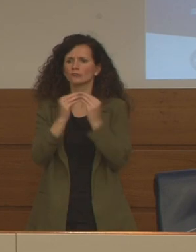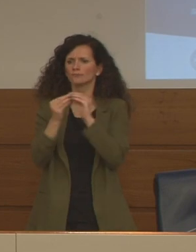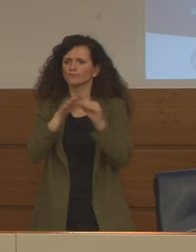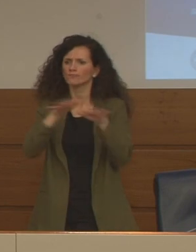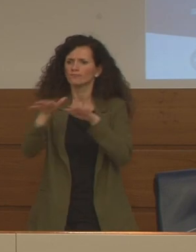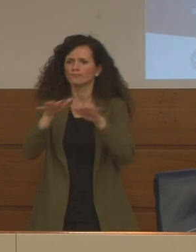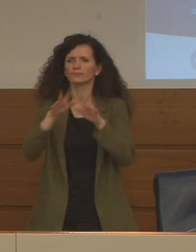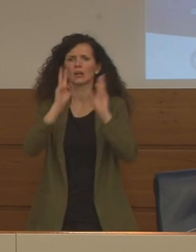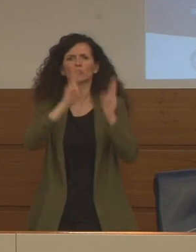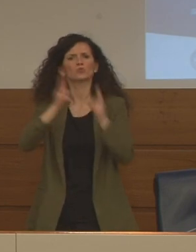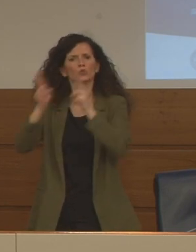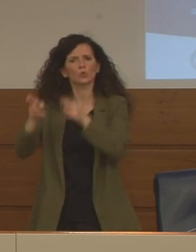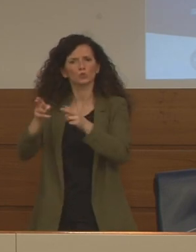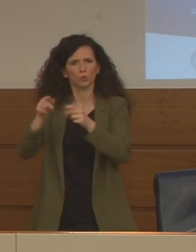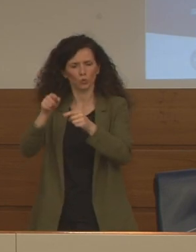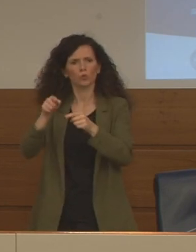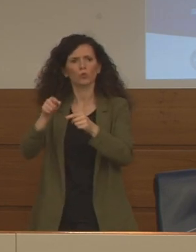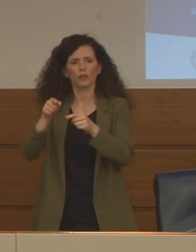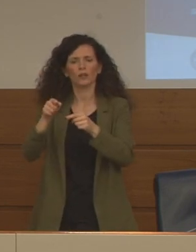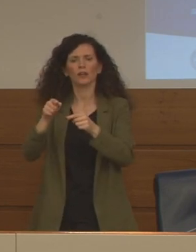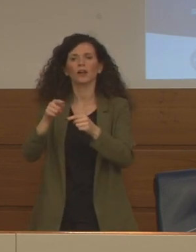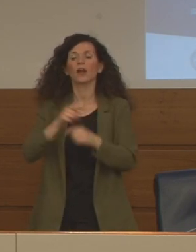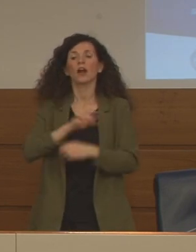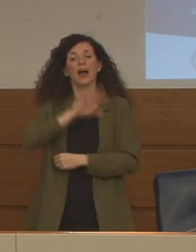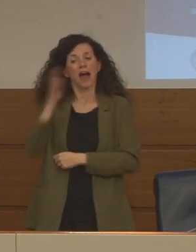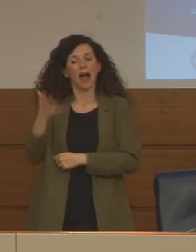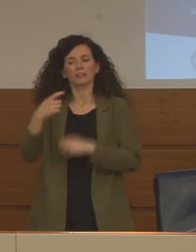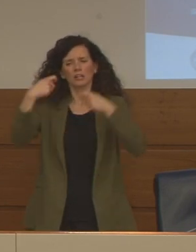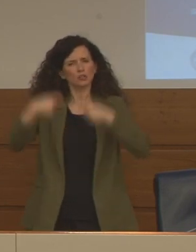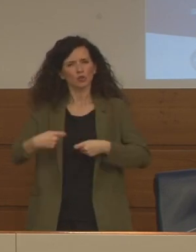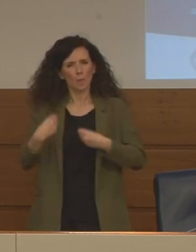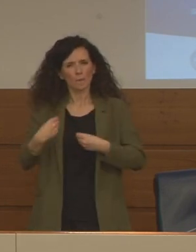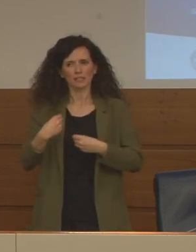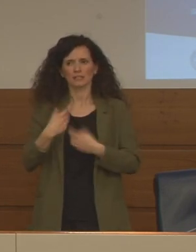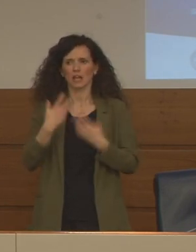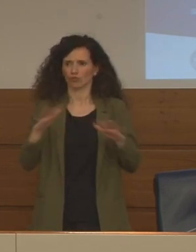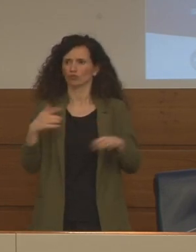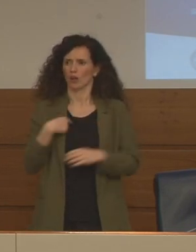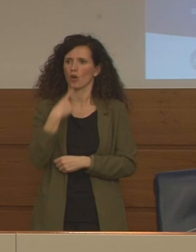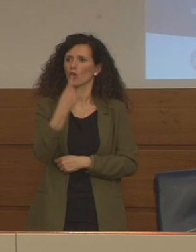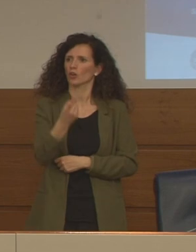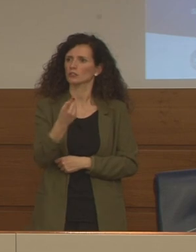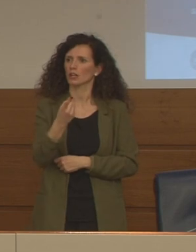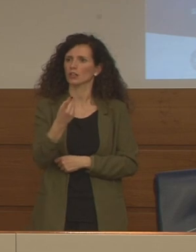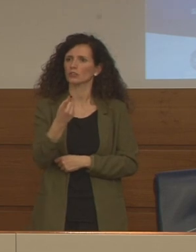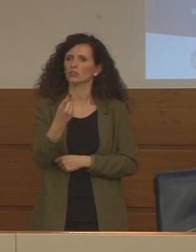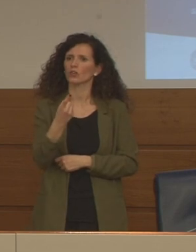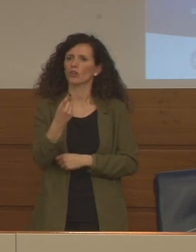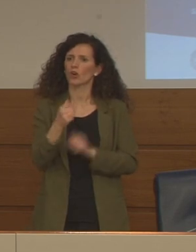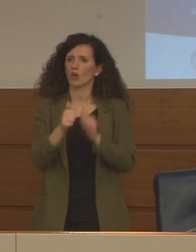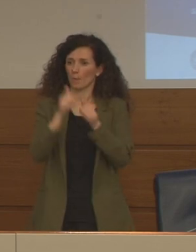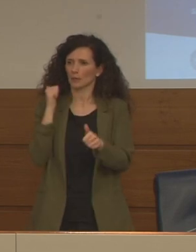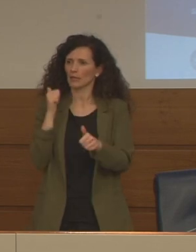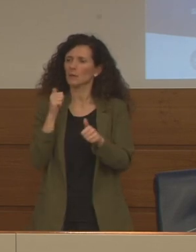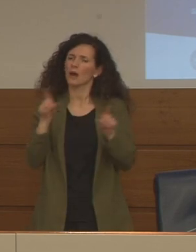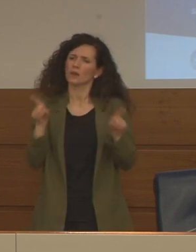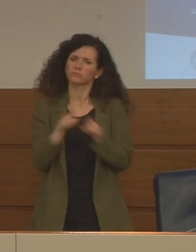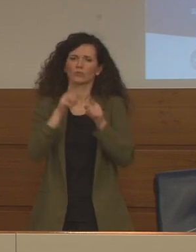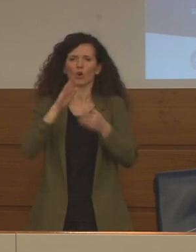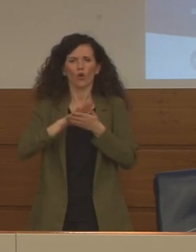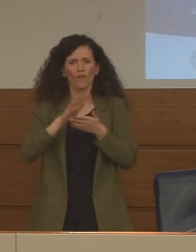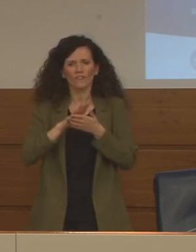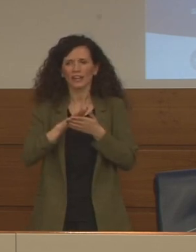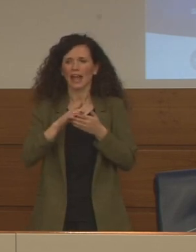questa risposta l'altra grande scommessa e me l'avete sentito dire durante come leitmotiv in tutta questa conferenza e le conferenze